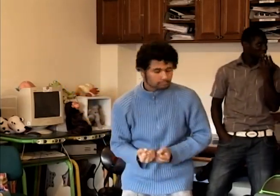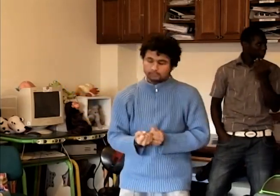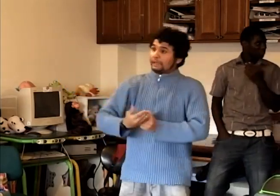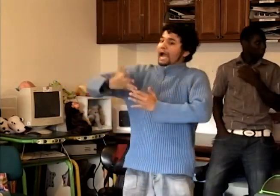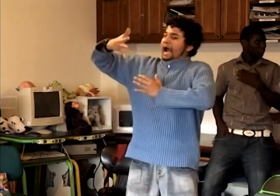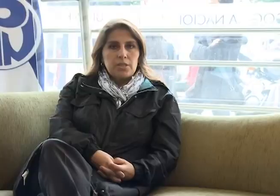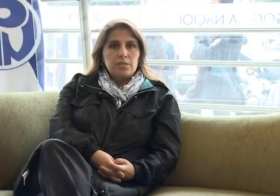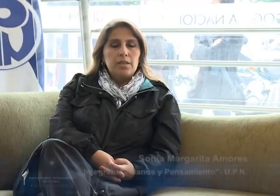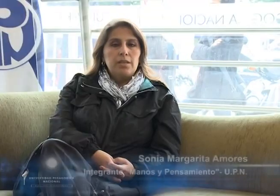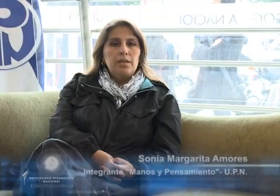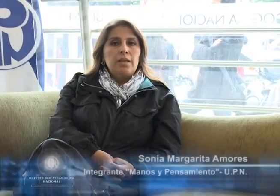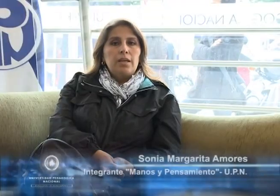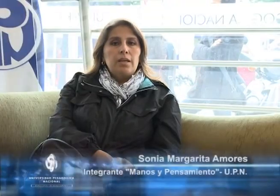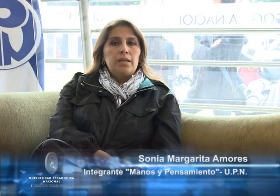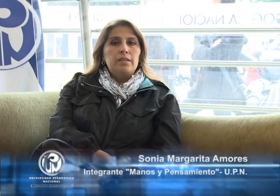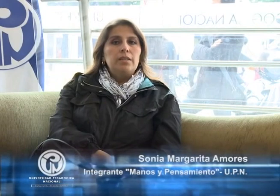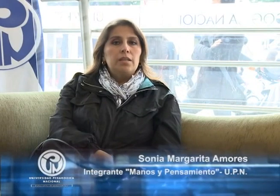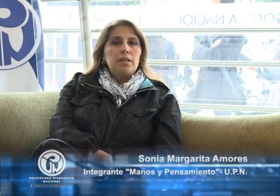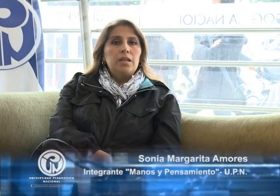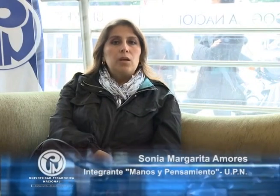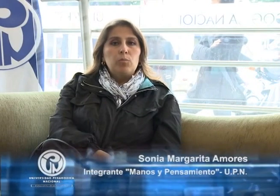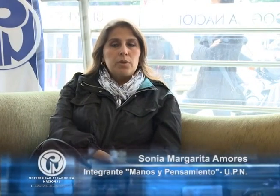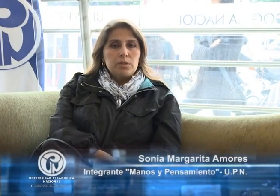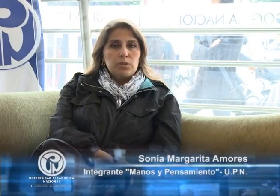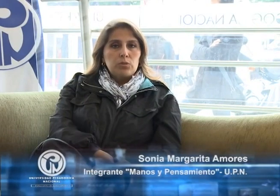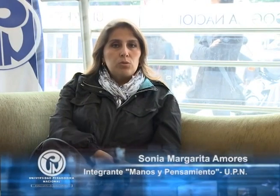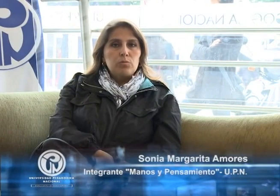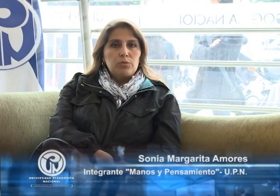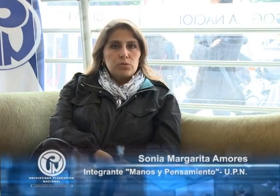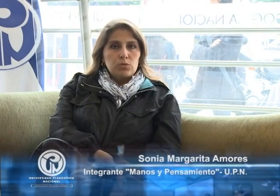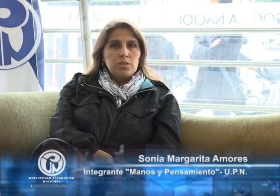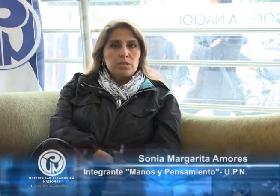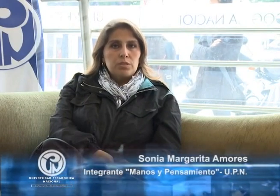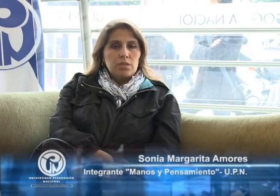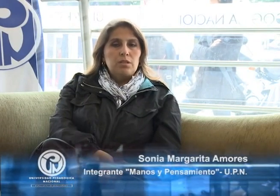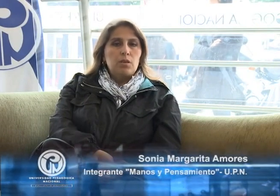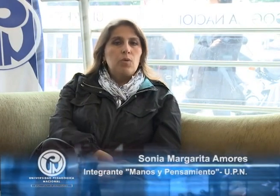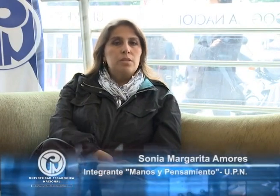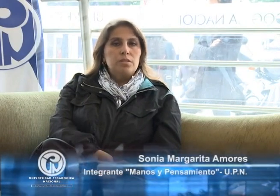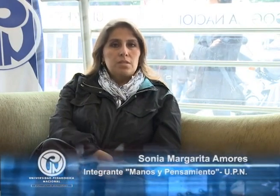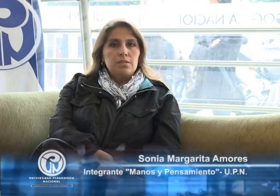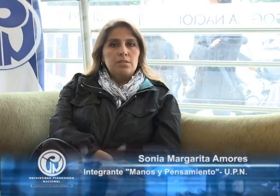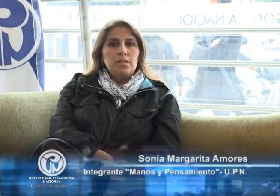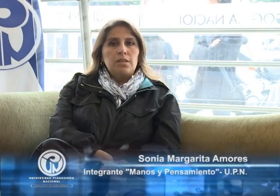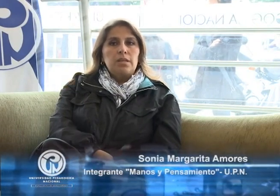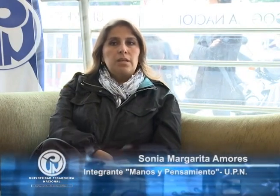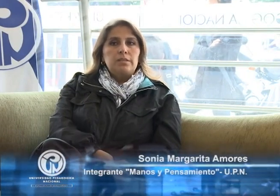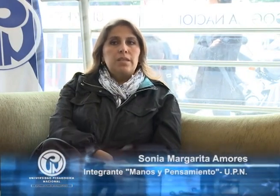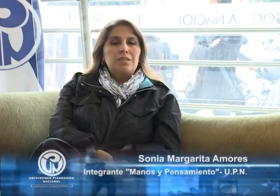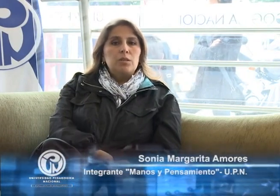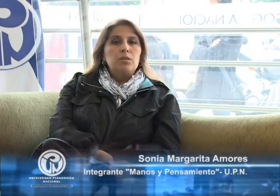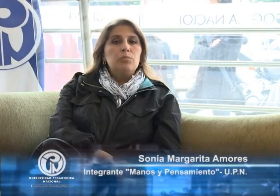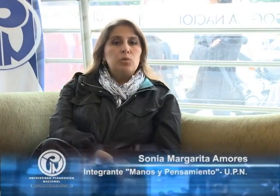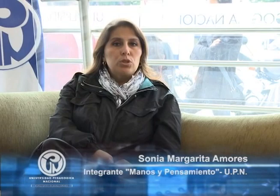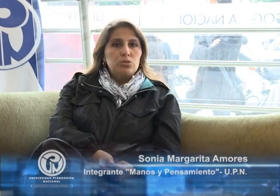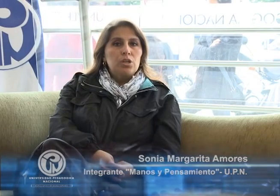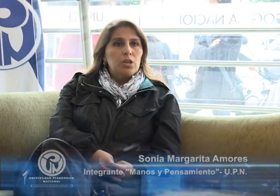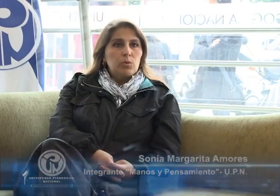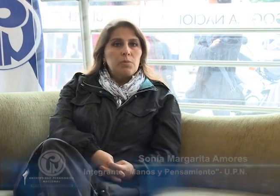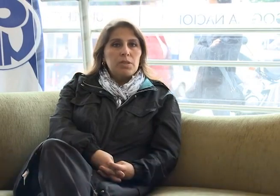más experiencia, tienen el acompañamiento de los profesores que enseñan lengua de señas, se hacen procesos de